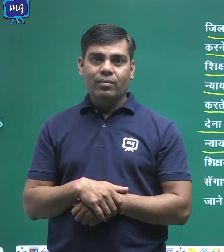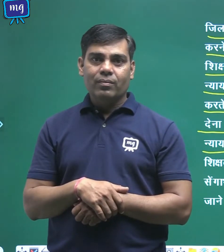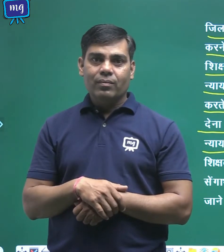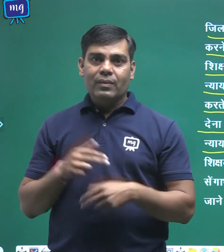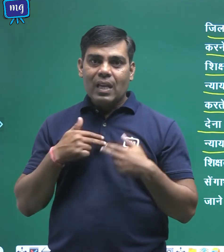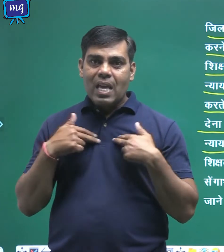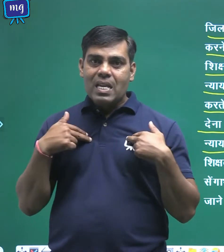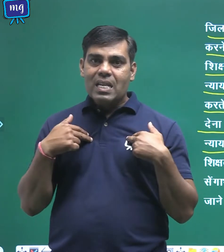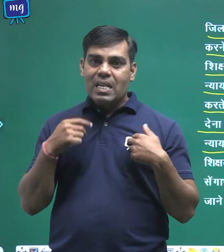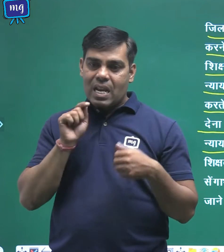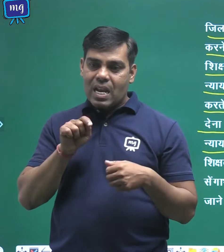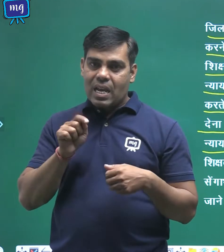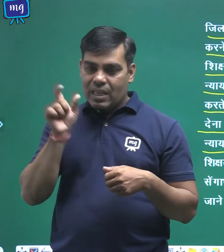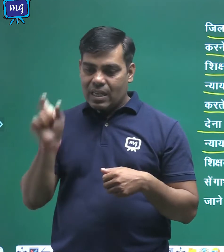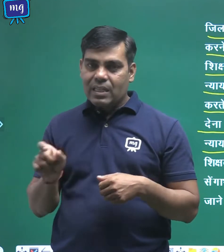न्यायाधीश